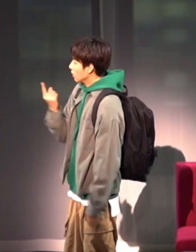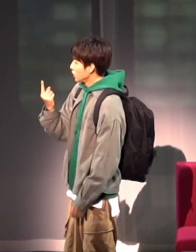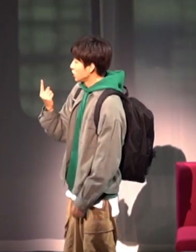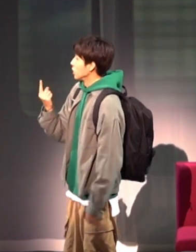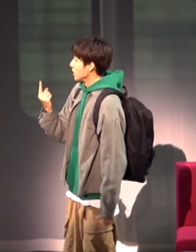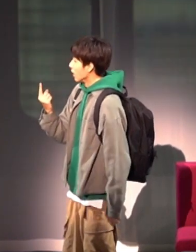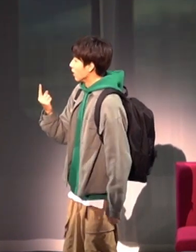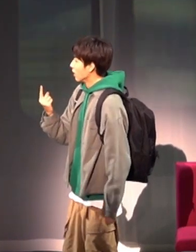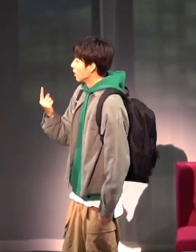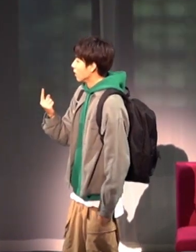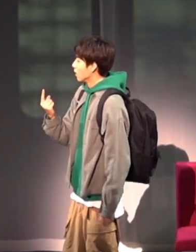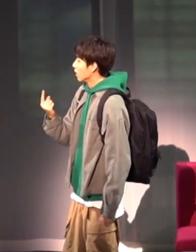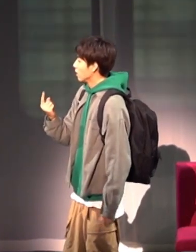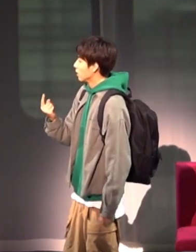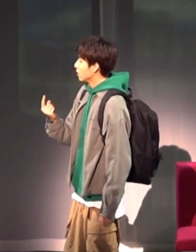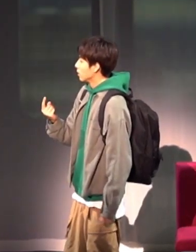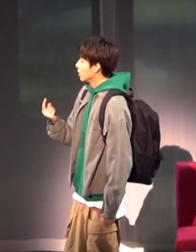一人だ、